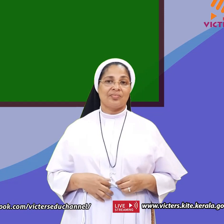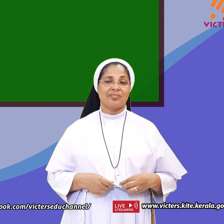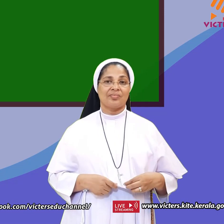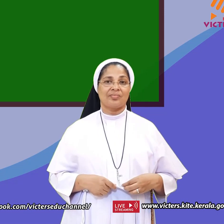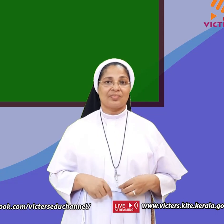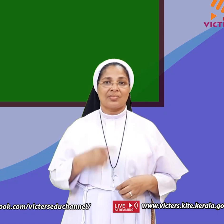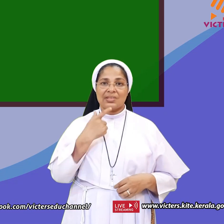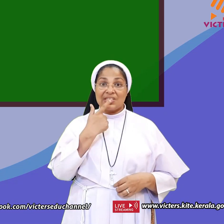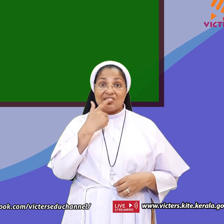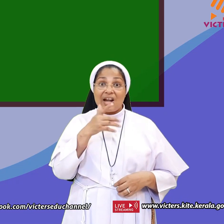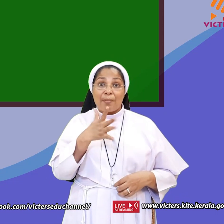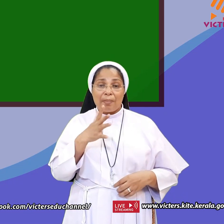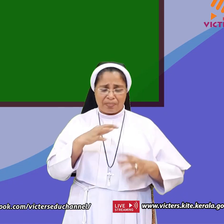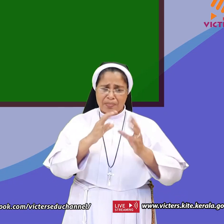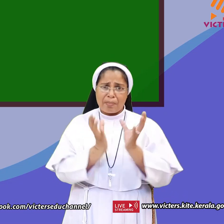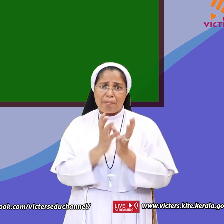വെള്ളിപ്പാത്രങ്ങൾ മോഷ്ടിച്ച